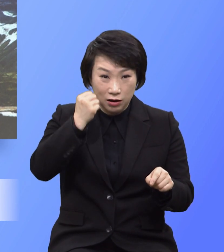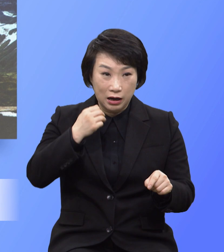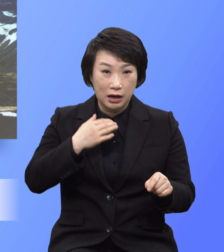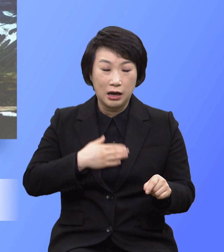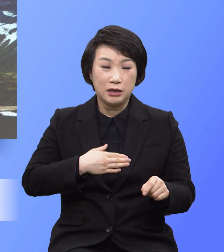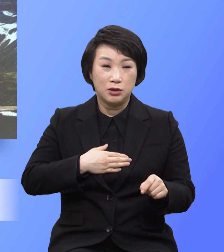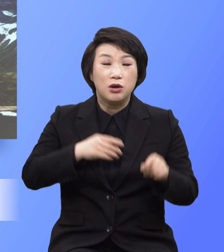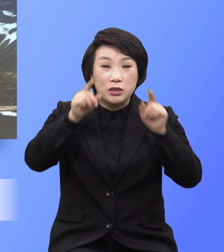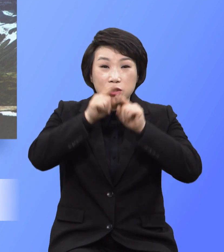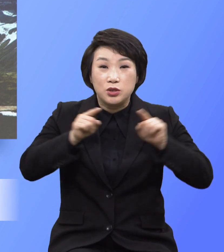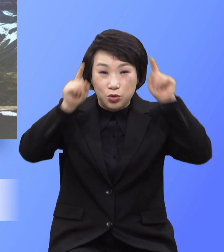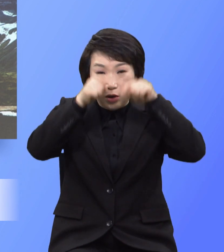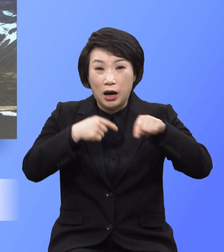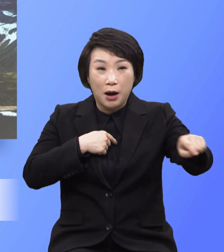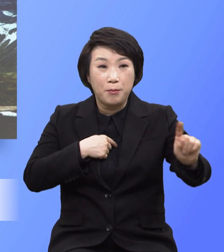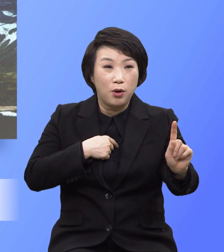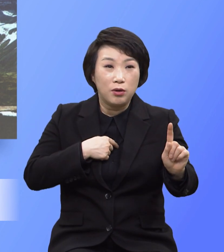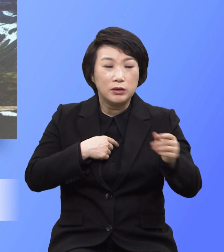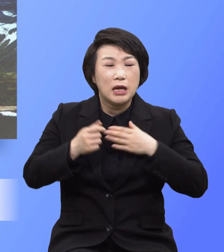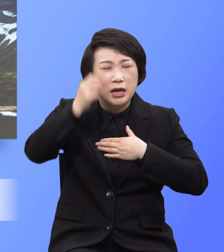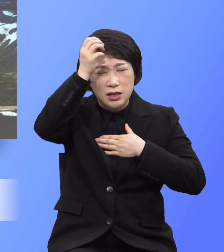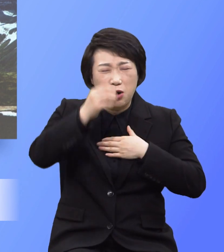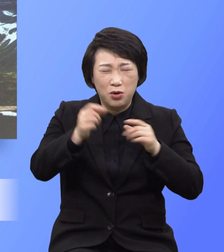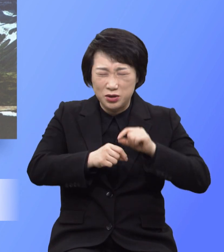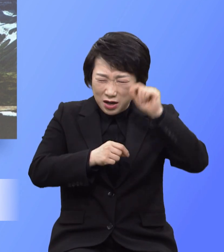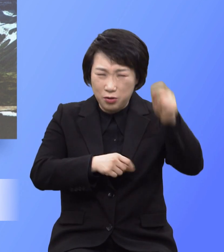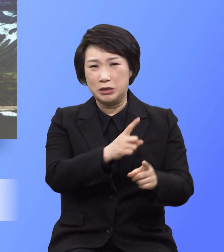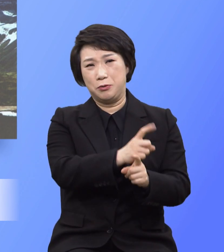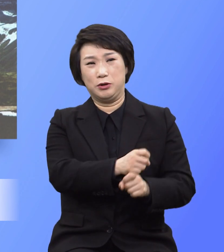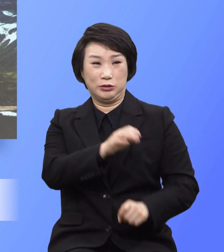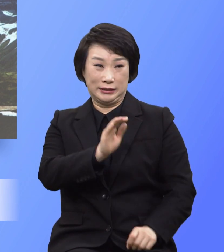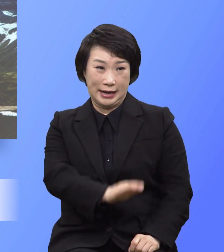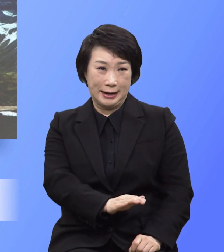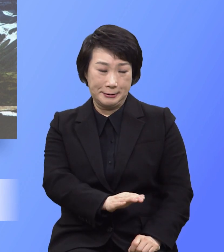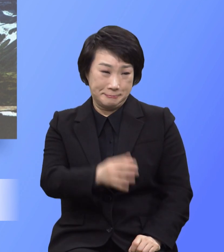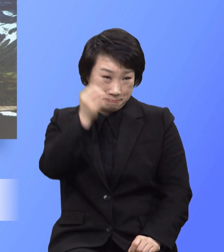지옥은 내 영혼의 철천지한 영원한 원수다.